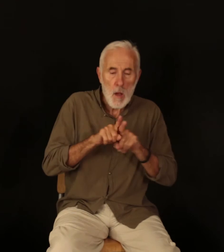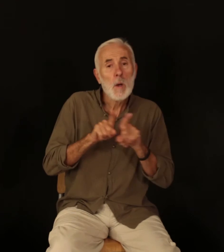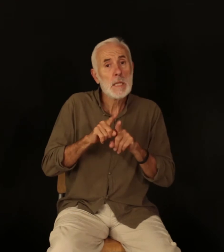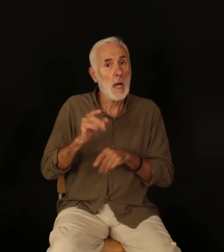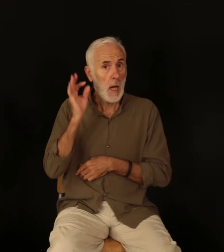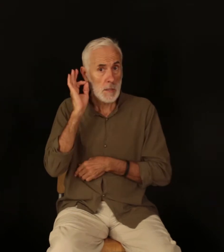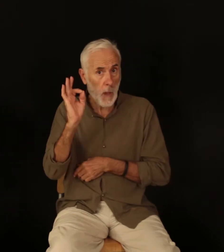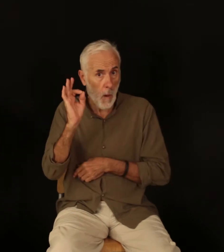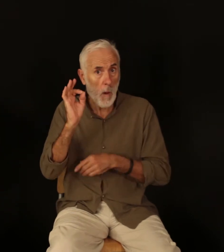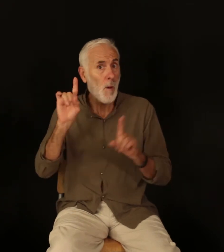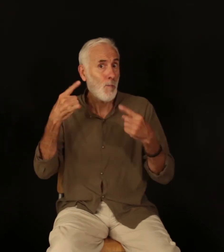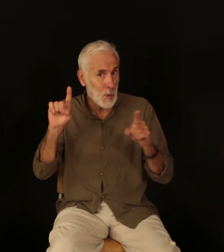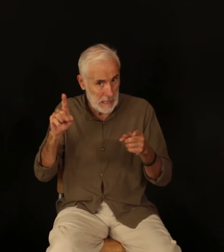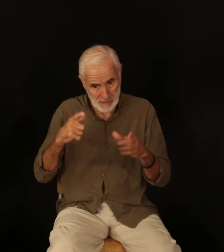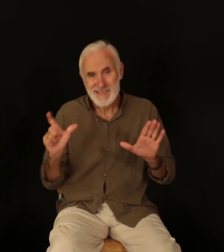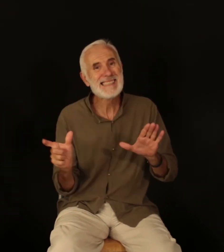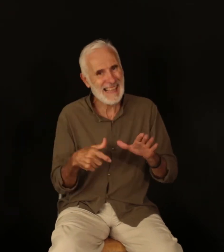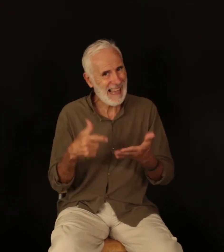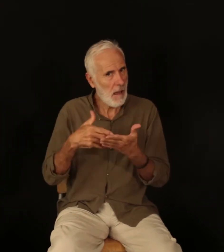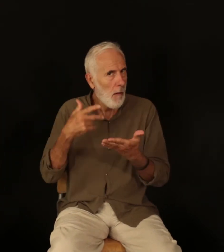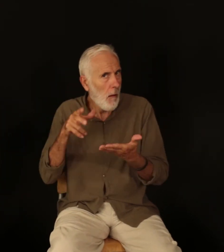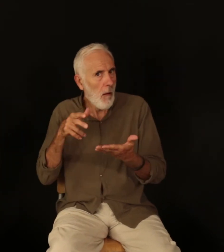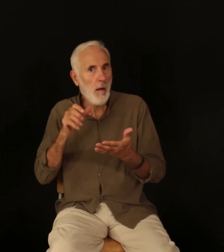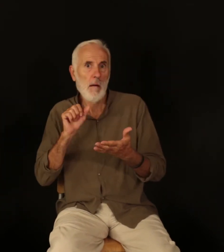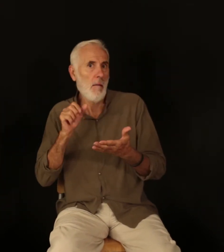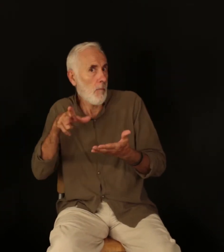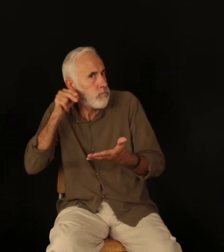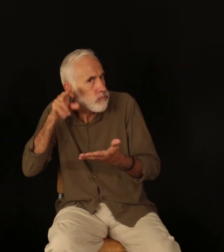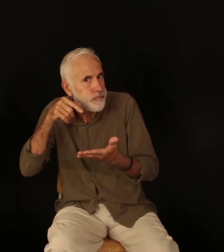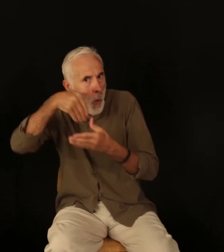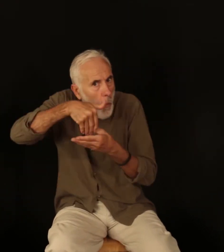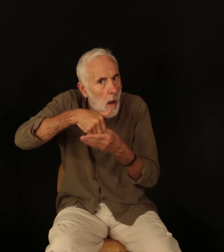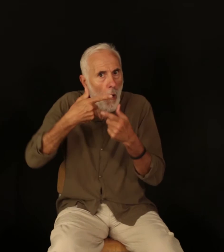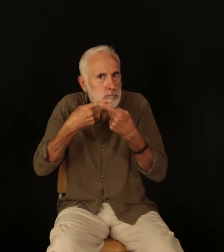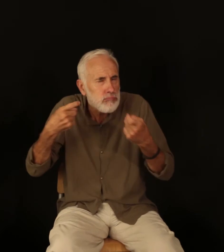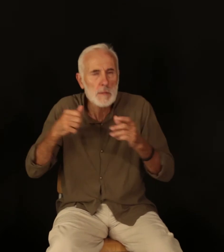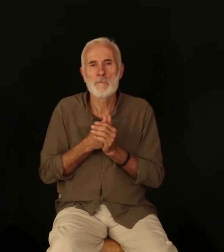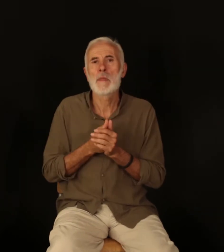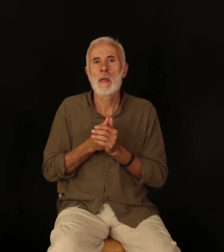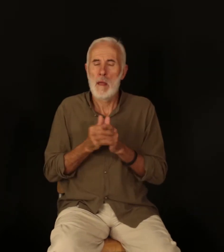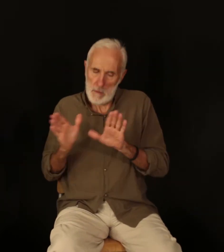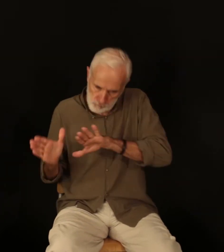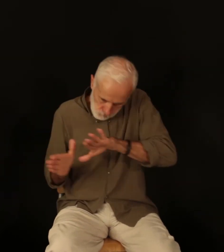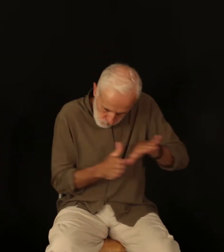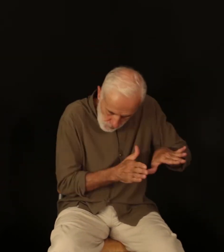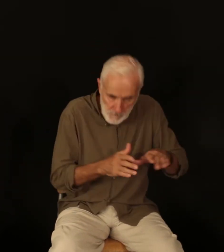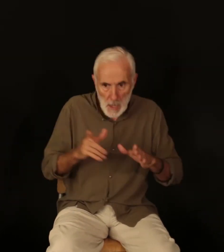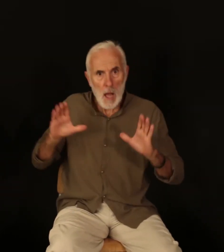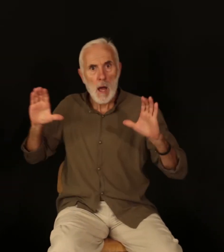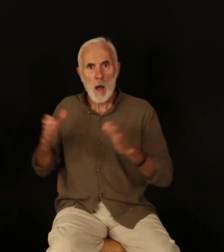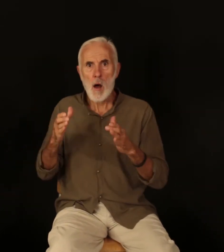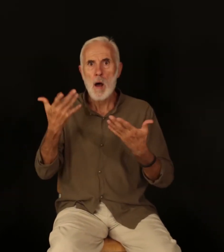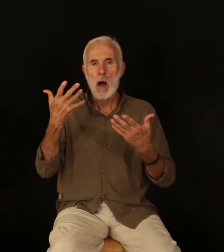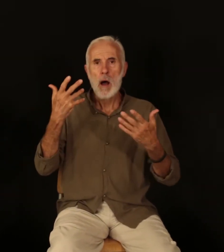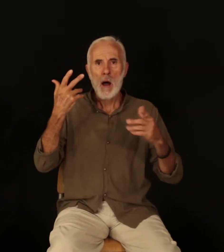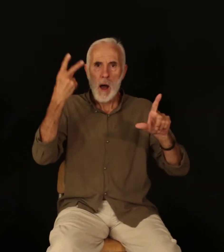chaque numéro. Et tout récemment, on a créé un groupe graphisme qui va donc discuter les questions de mise en forme des